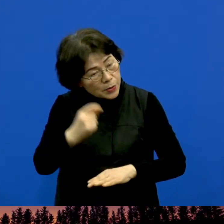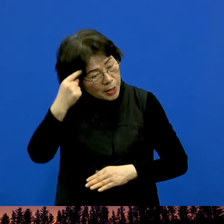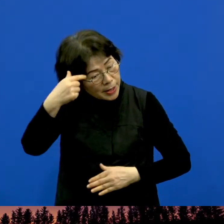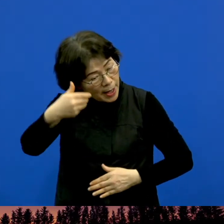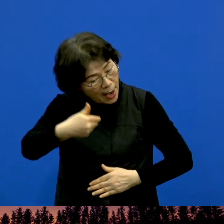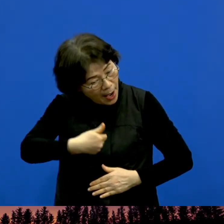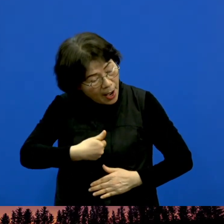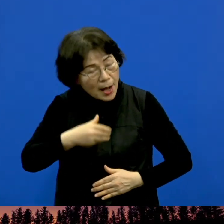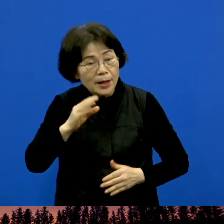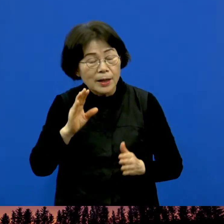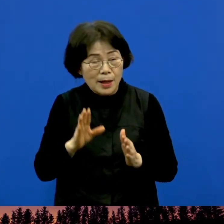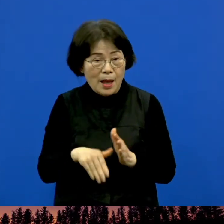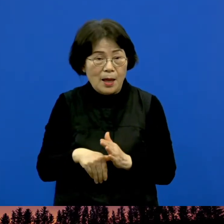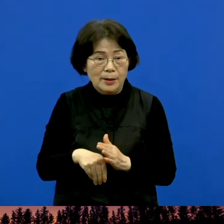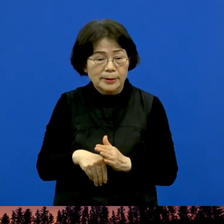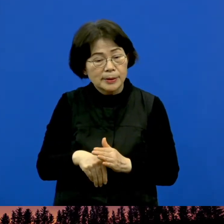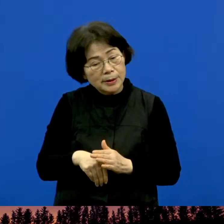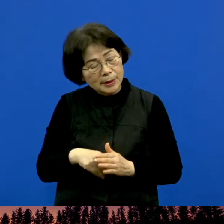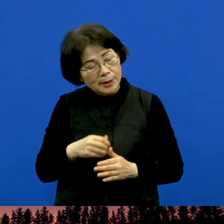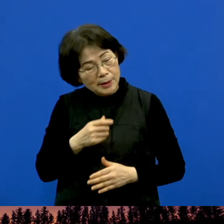자꾸 뜸을 들여야 돼요.